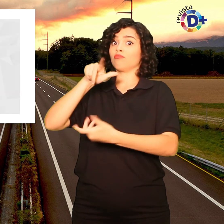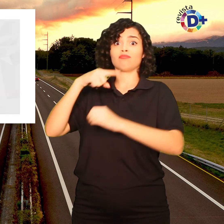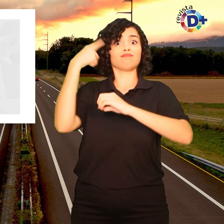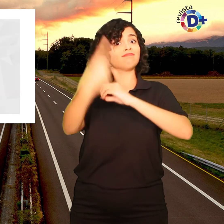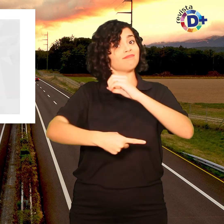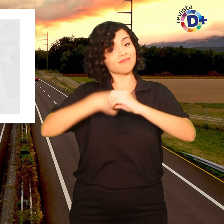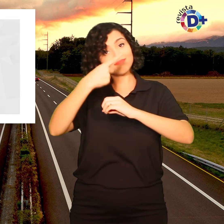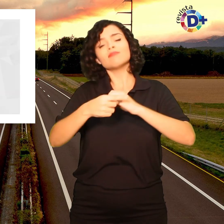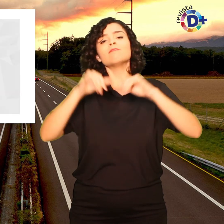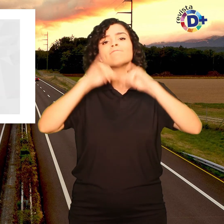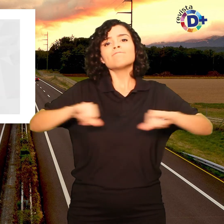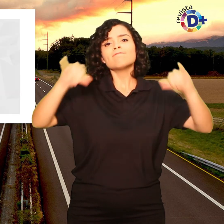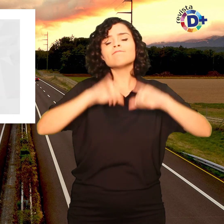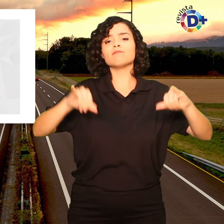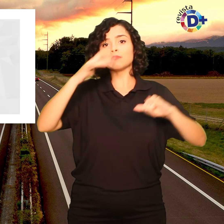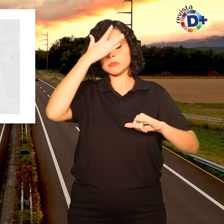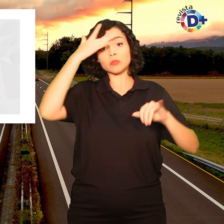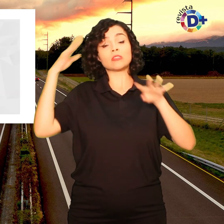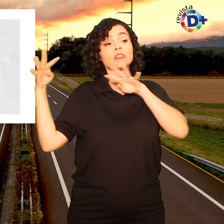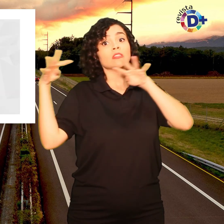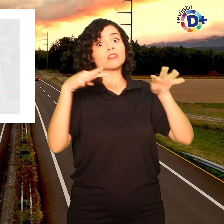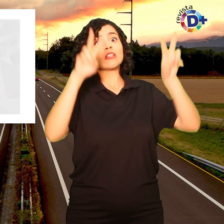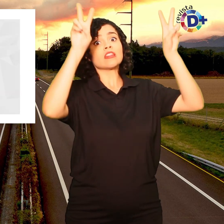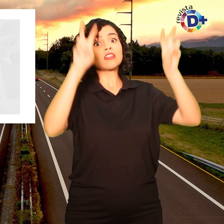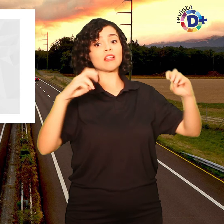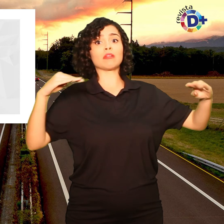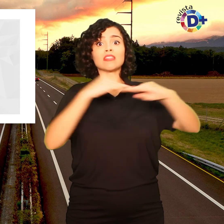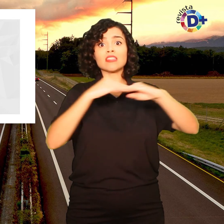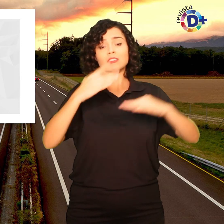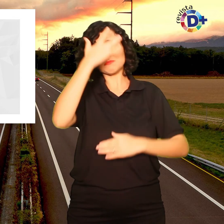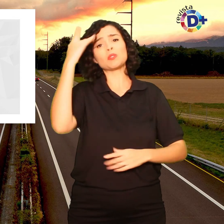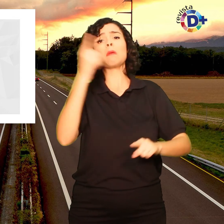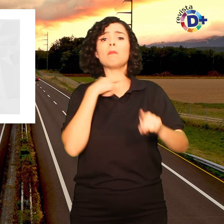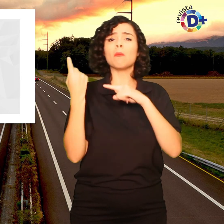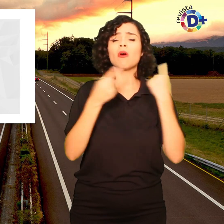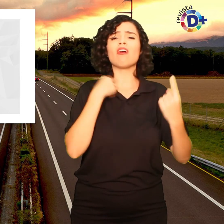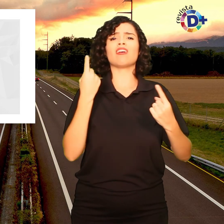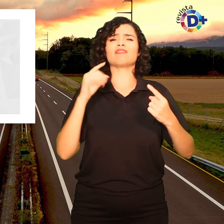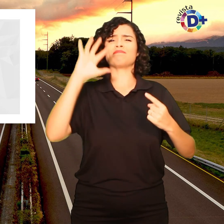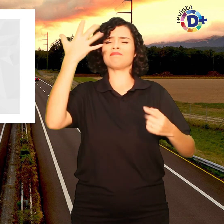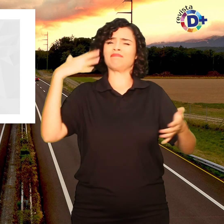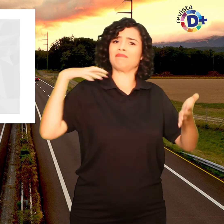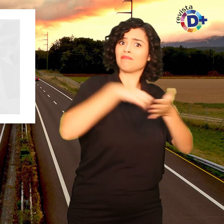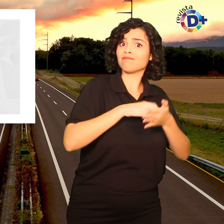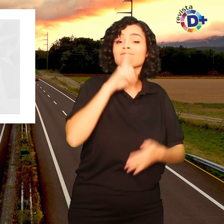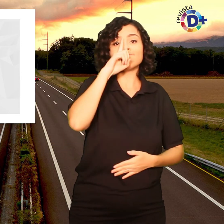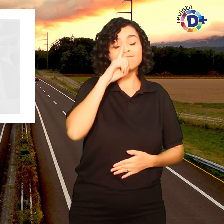chamar a atenção de todos para o alto índice de mortos e feridos no trânsito em todo o mundo colocando